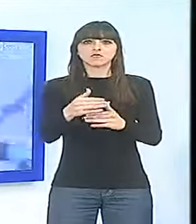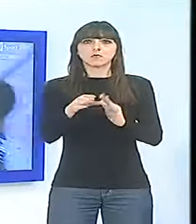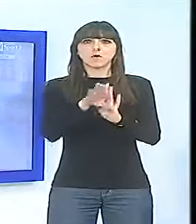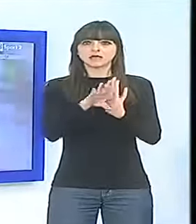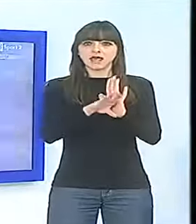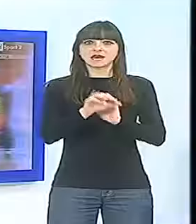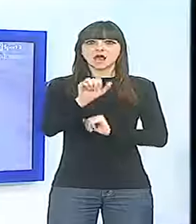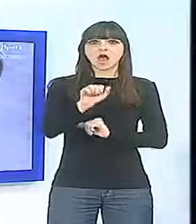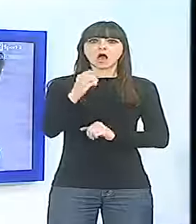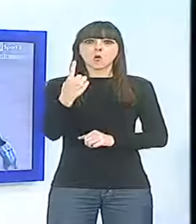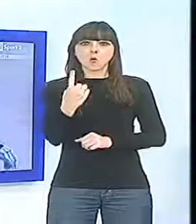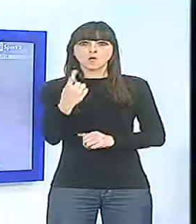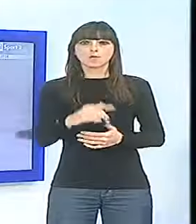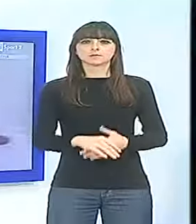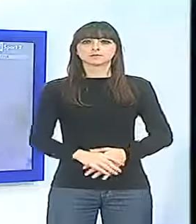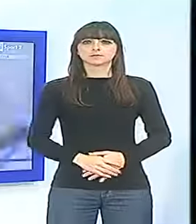A1.